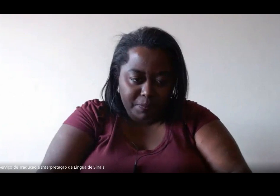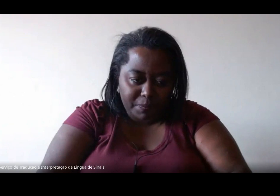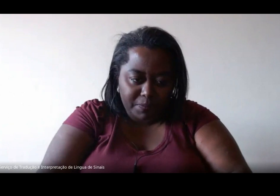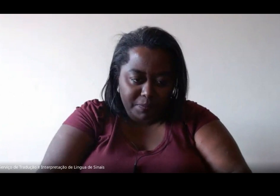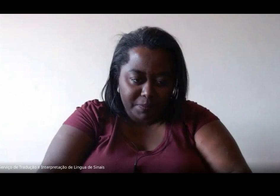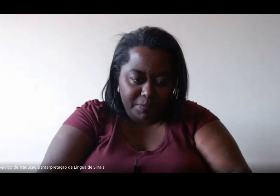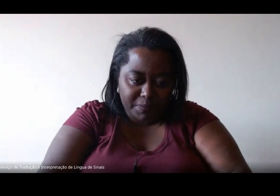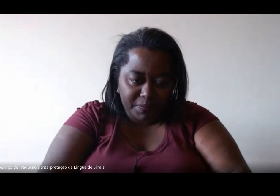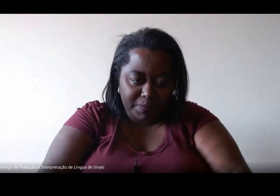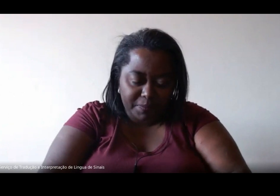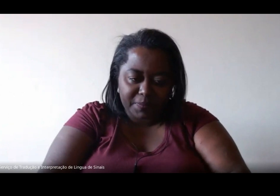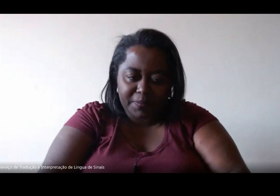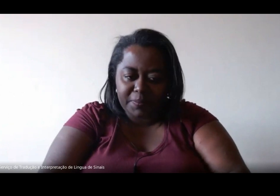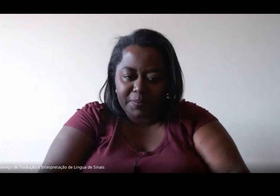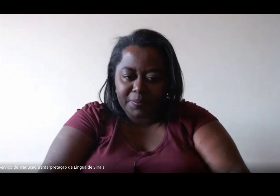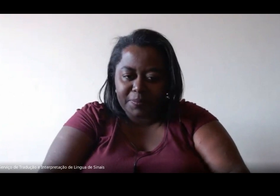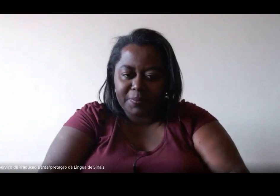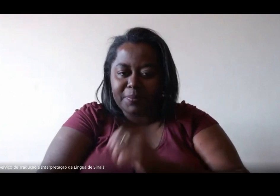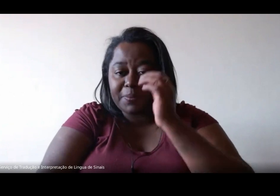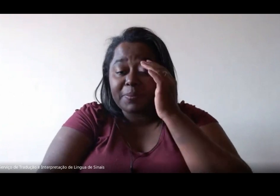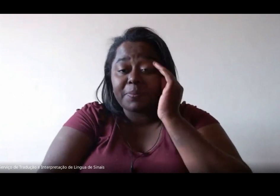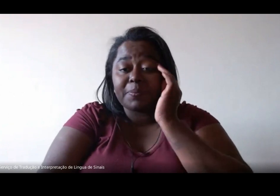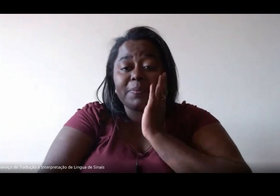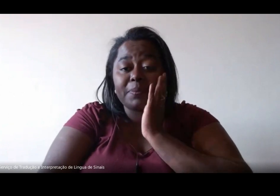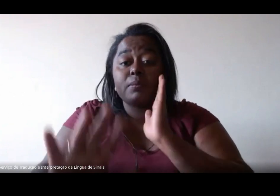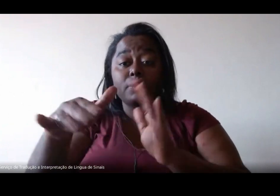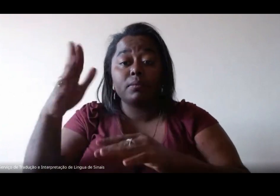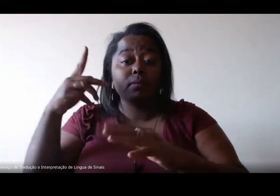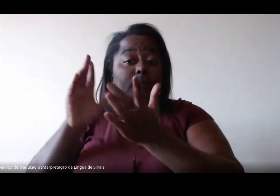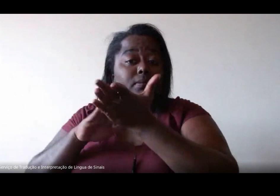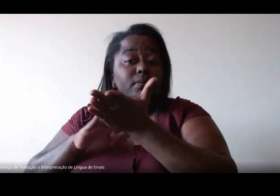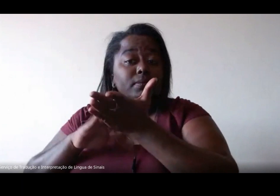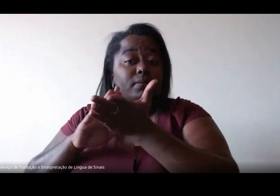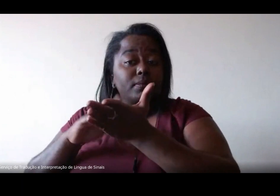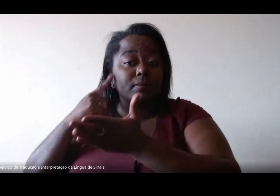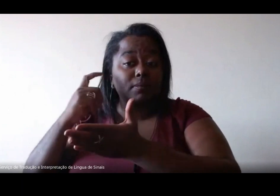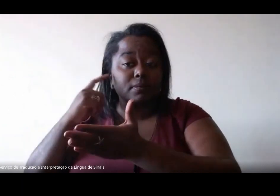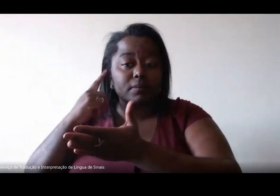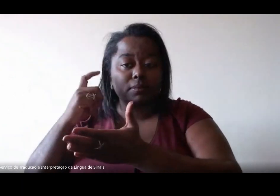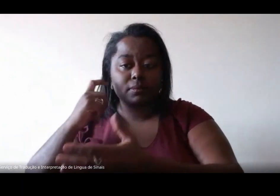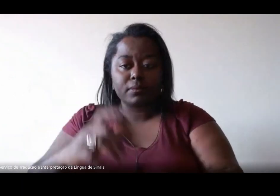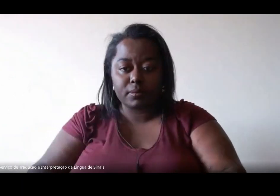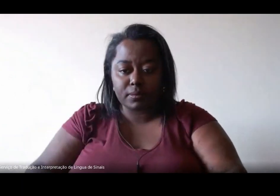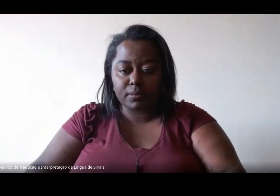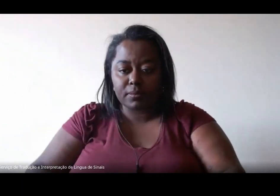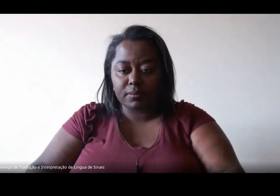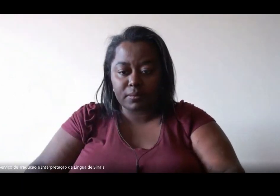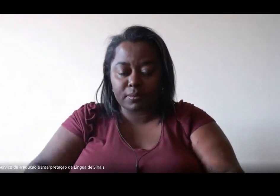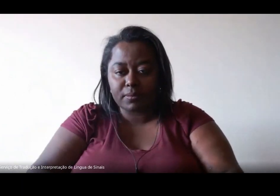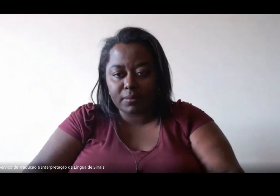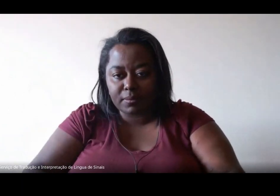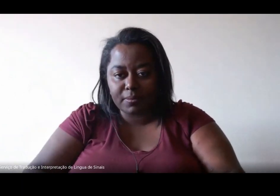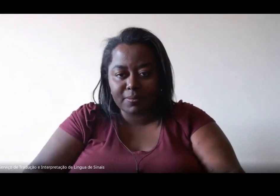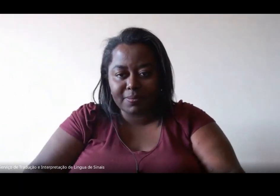participação. Mas é basicamente, queria chamar a atenção para esse aspecto transformador, vocês chamaram